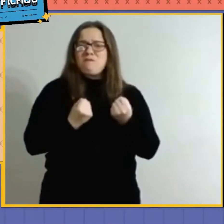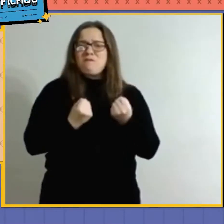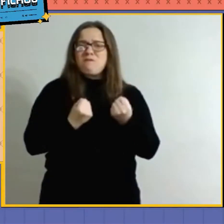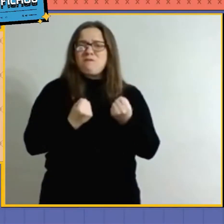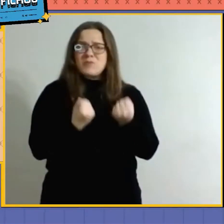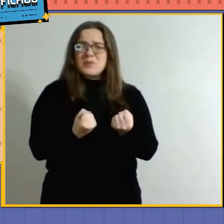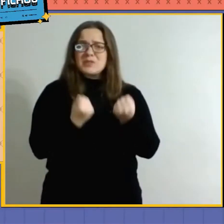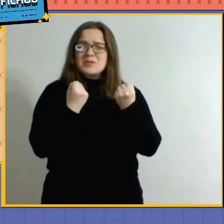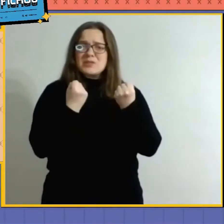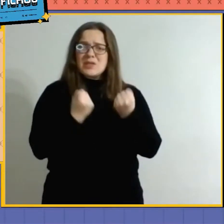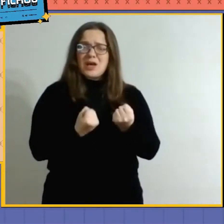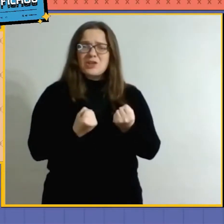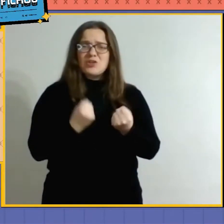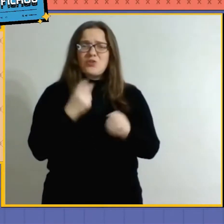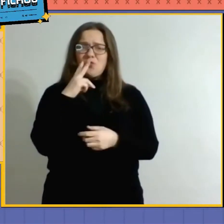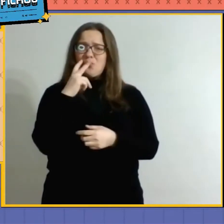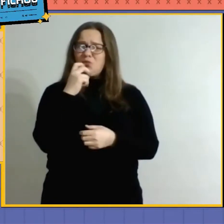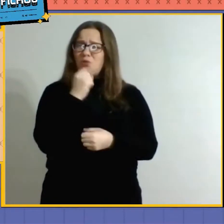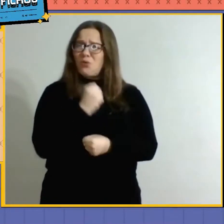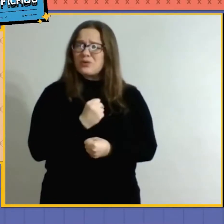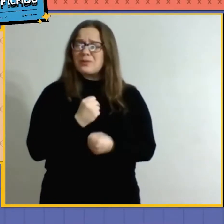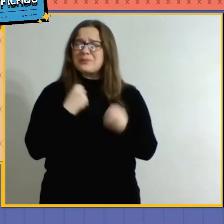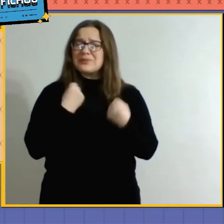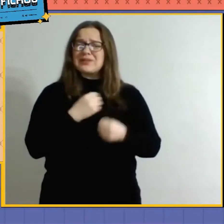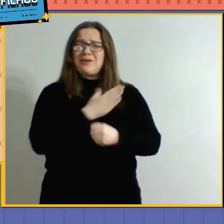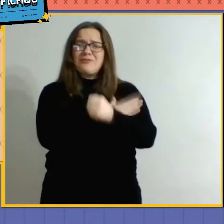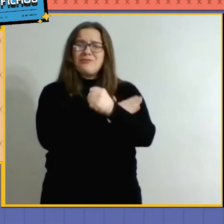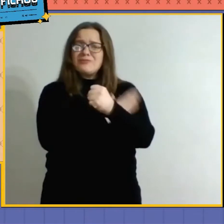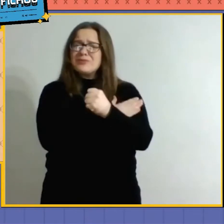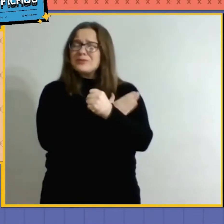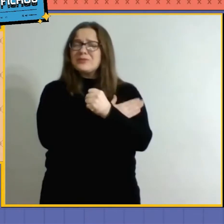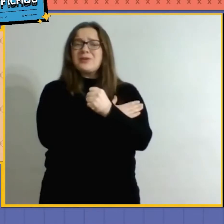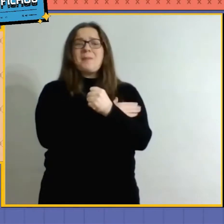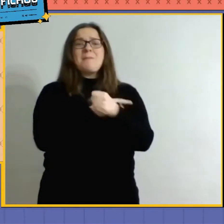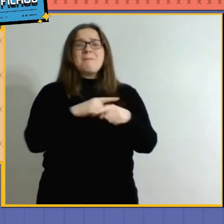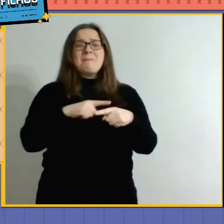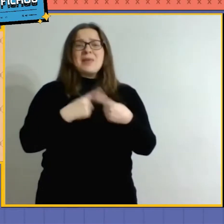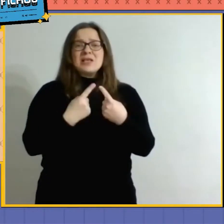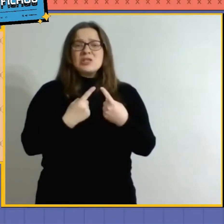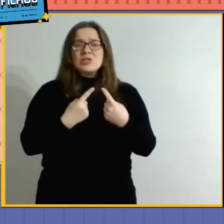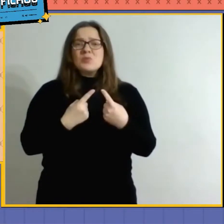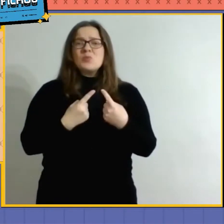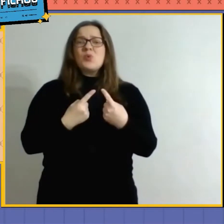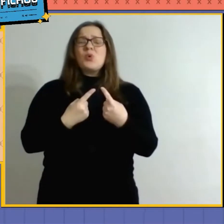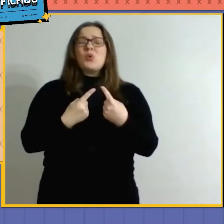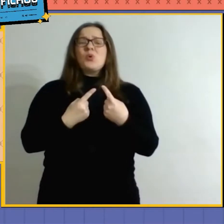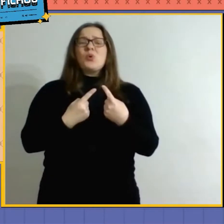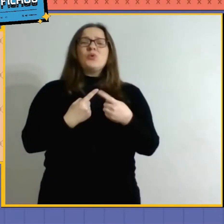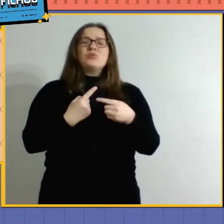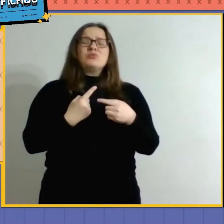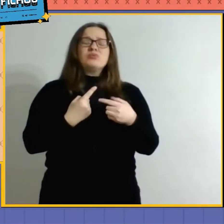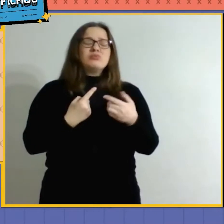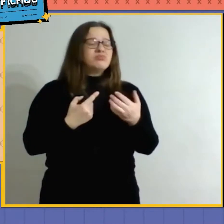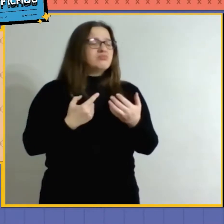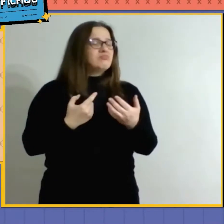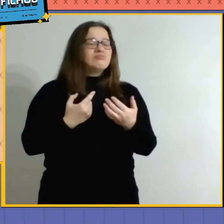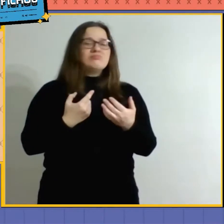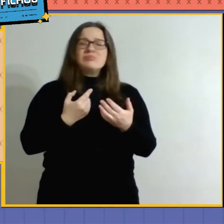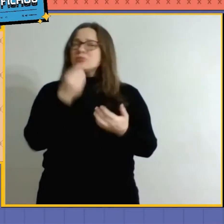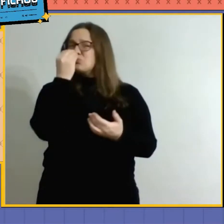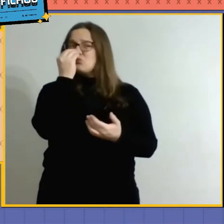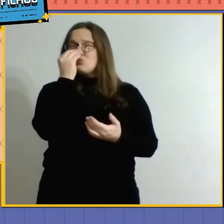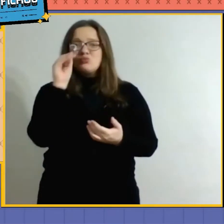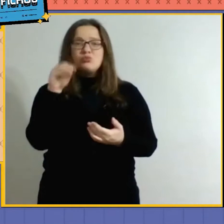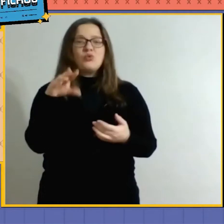Então apesar das suas mãos estar uma das feridas ele não desistiria ele passa irmãos